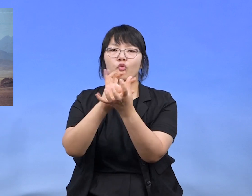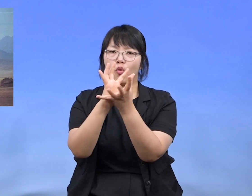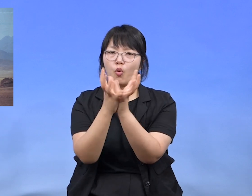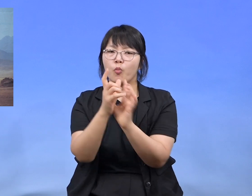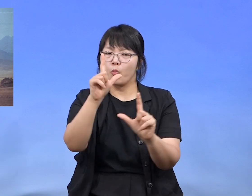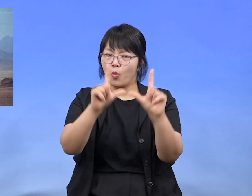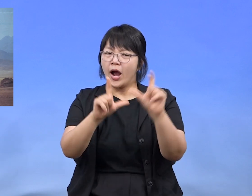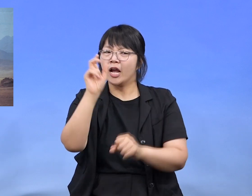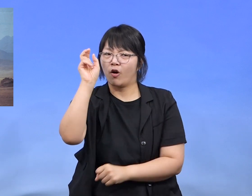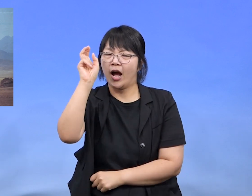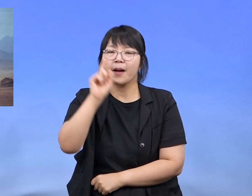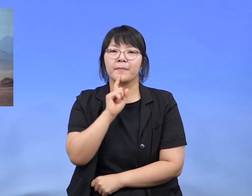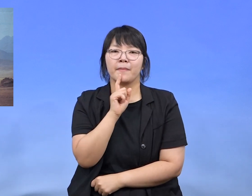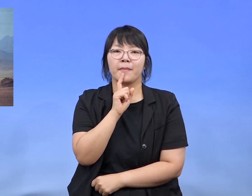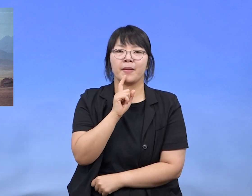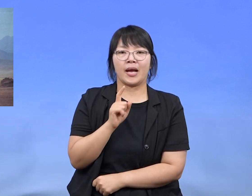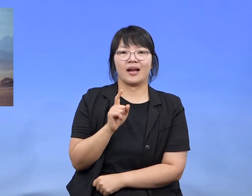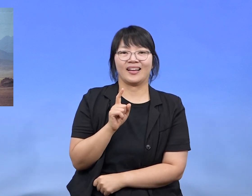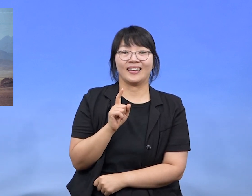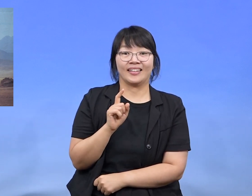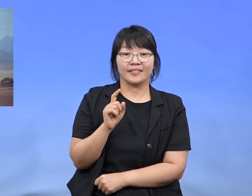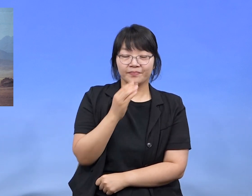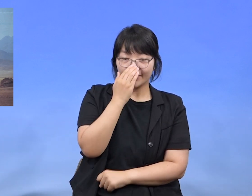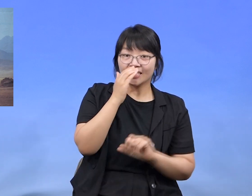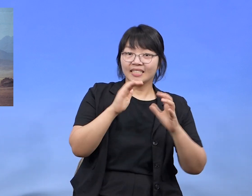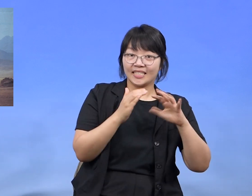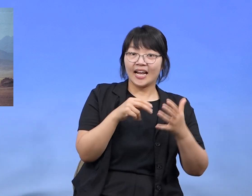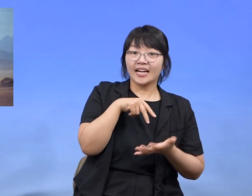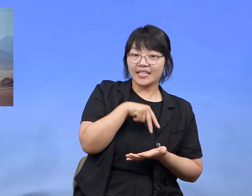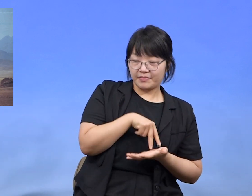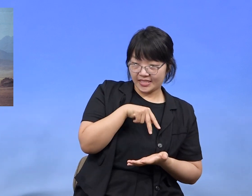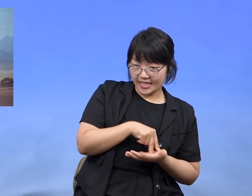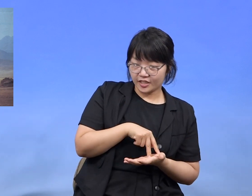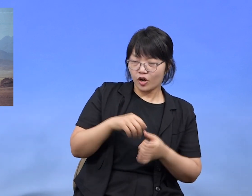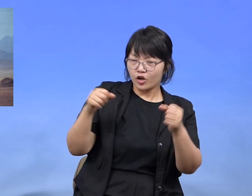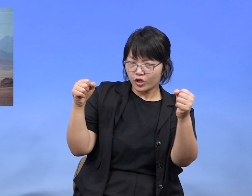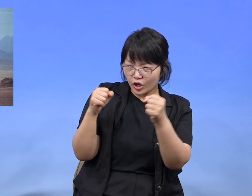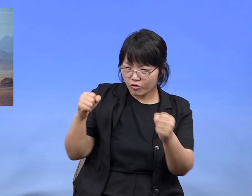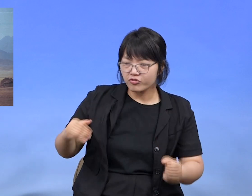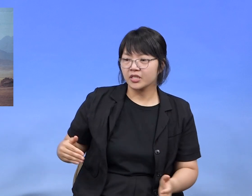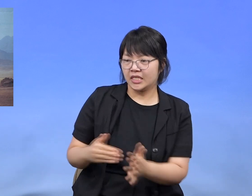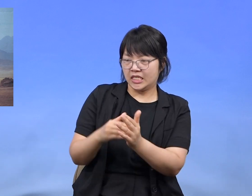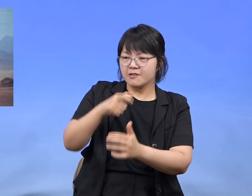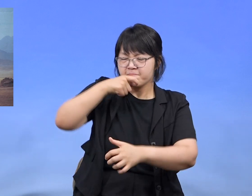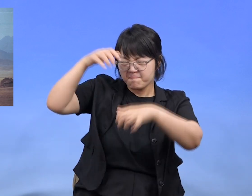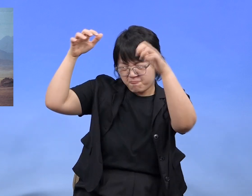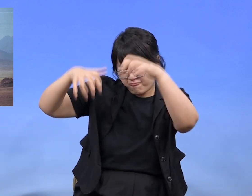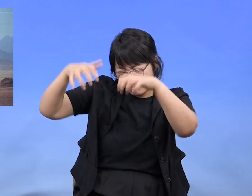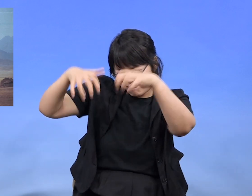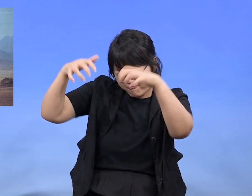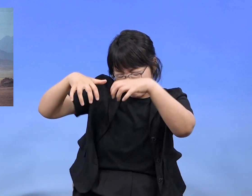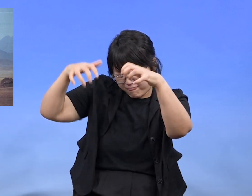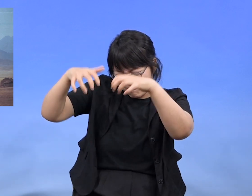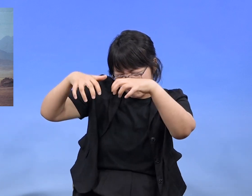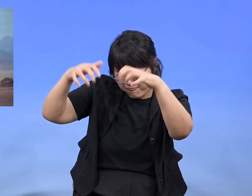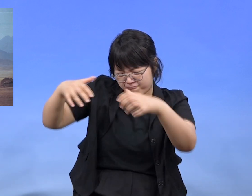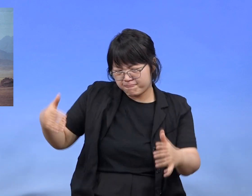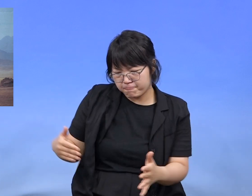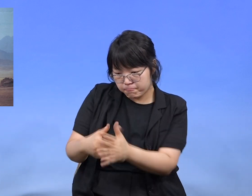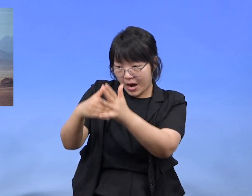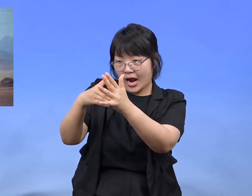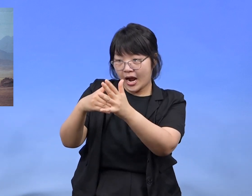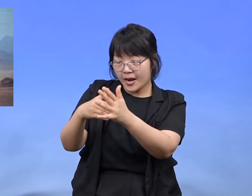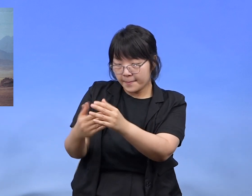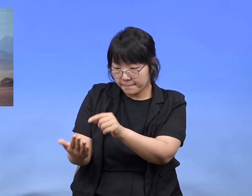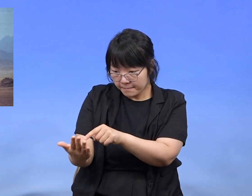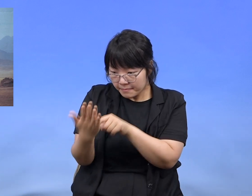있어서 겨울이 우기가 지나가고 새 봄이 오는 것을 알리는 꽃이 바로 살구꽃입니다.